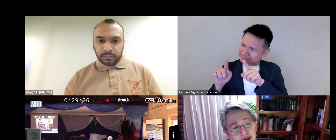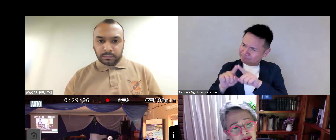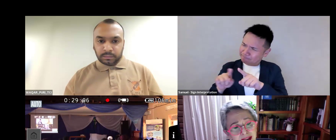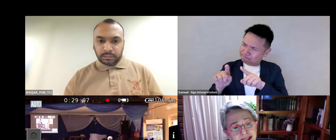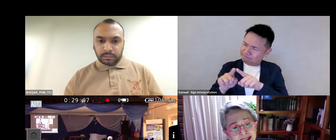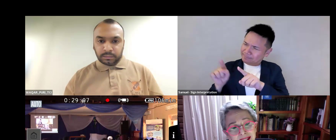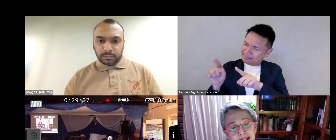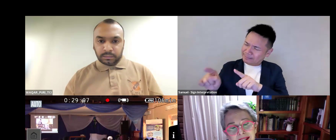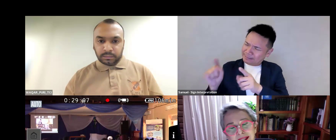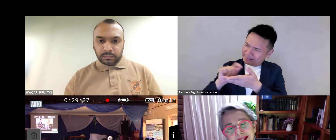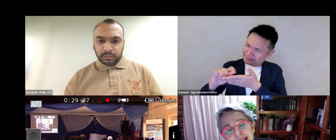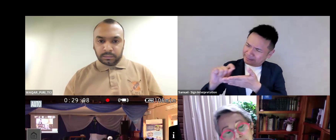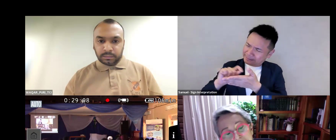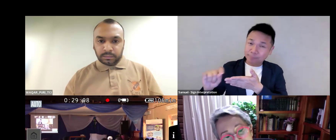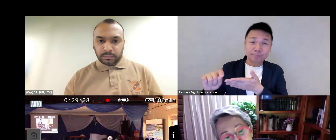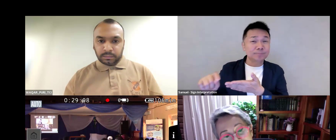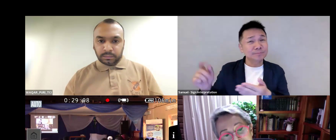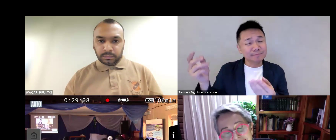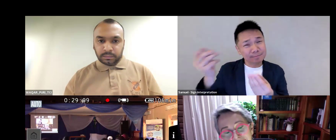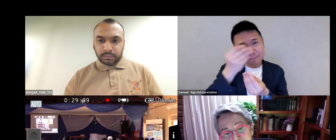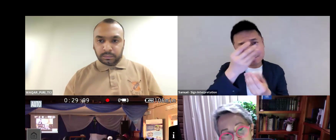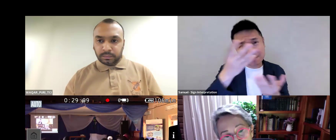是我的。我感觉